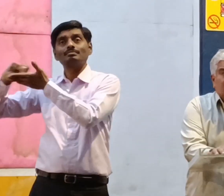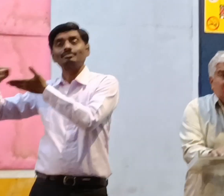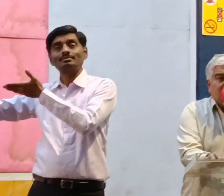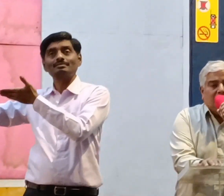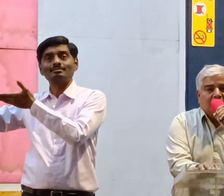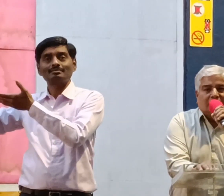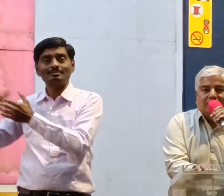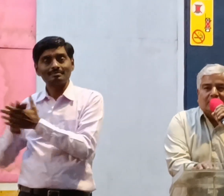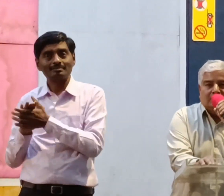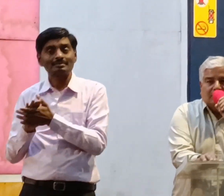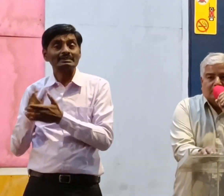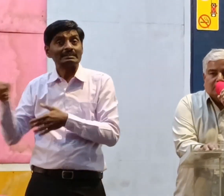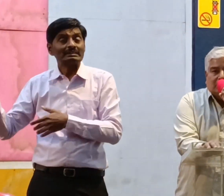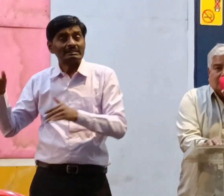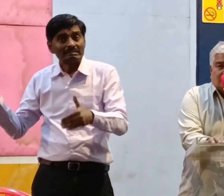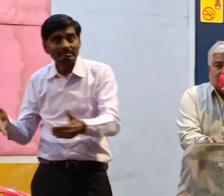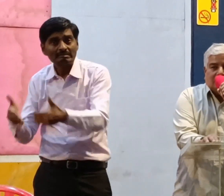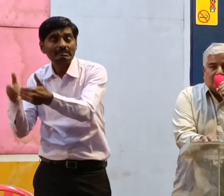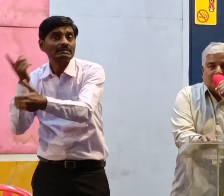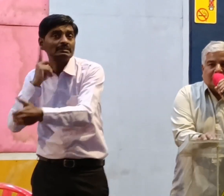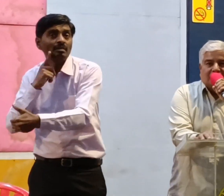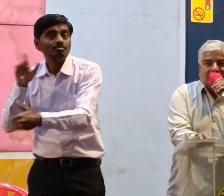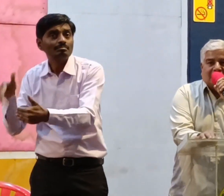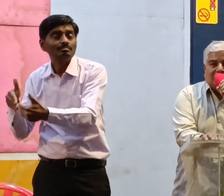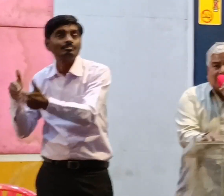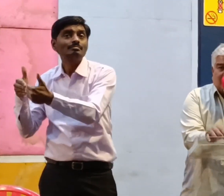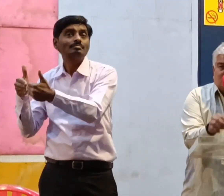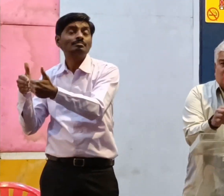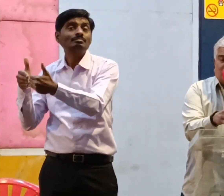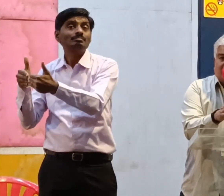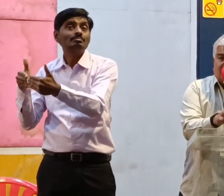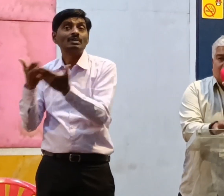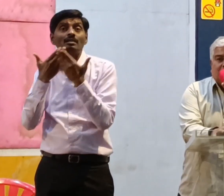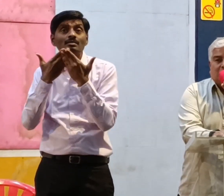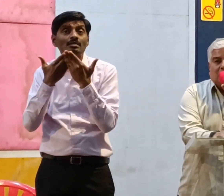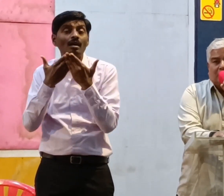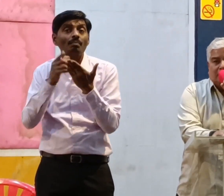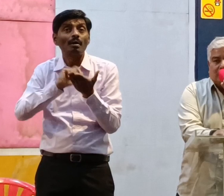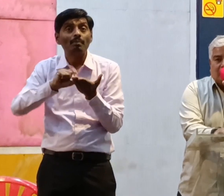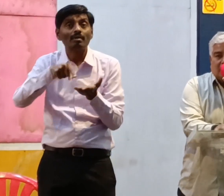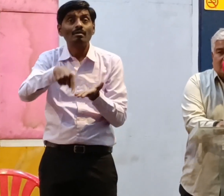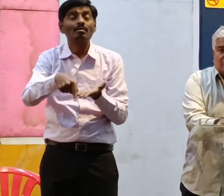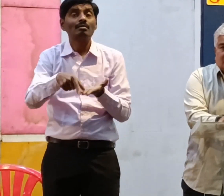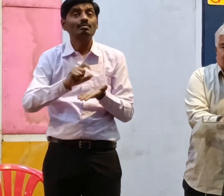બુક મથિર વિદ્યાર્થી અમારી સાથે આ સ્કૂલમાં રહીને ભણતો